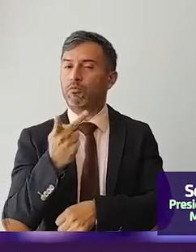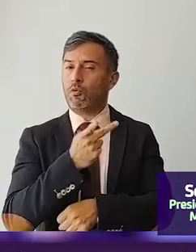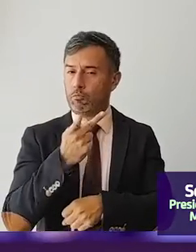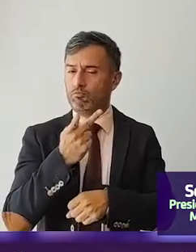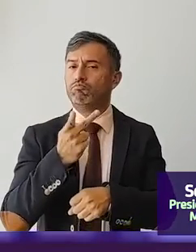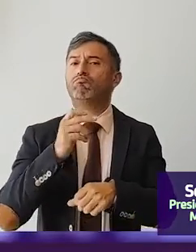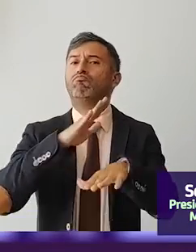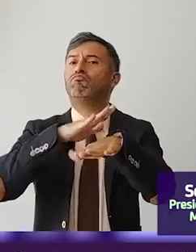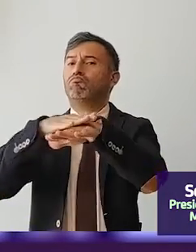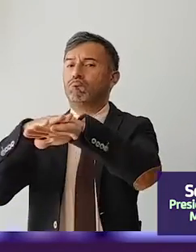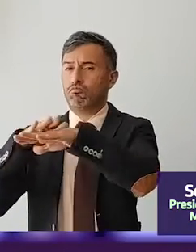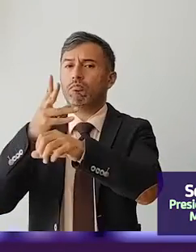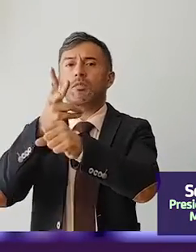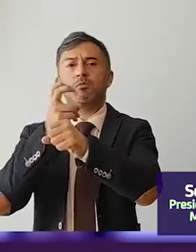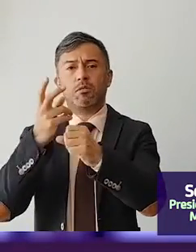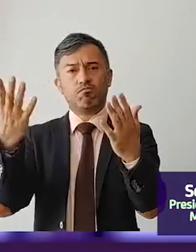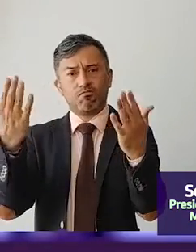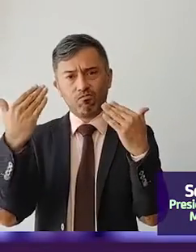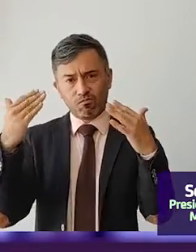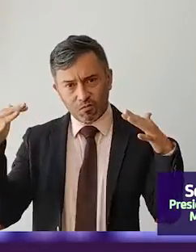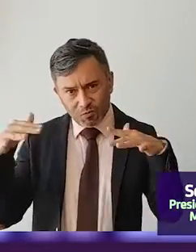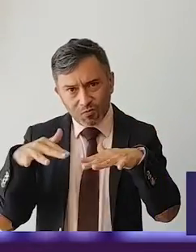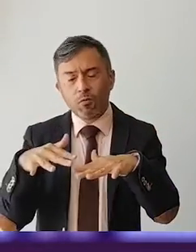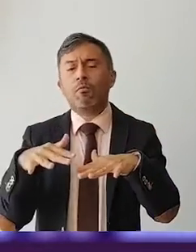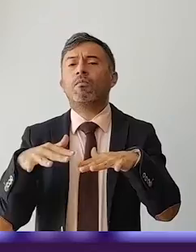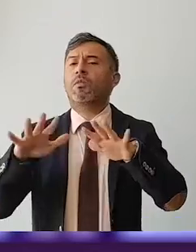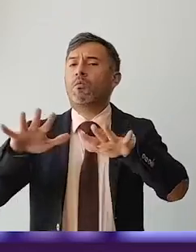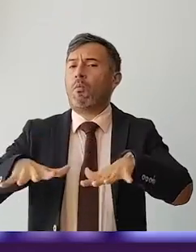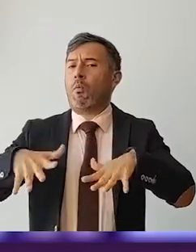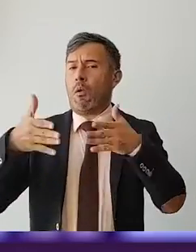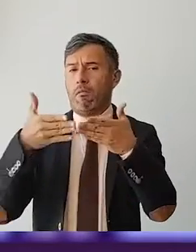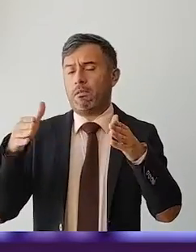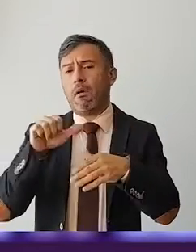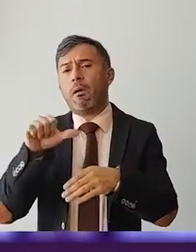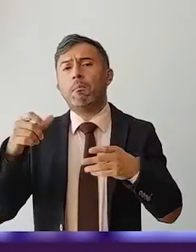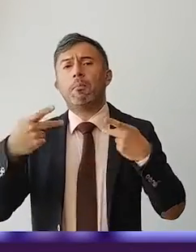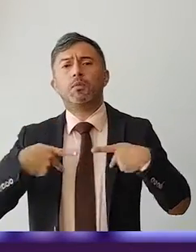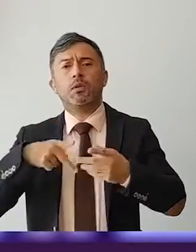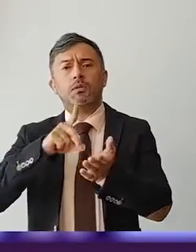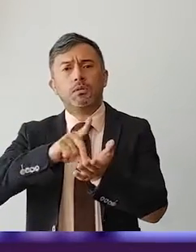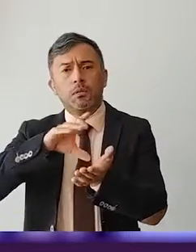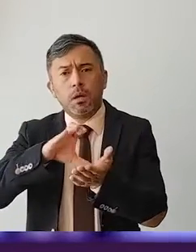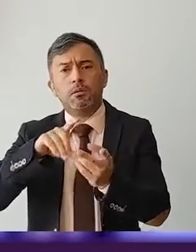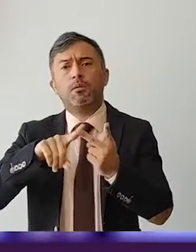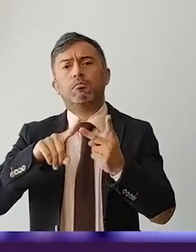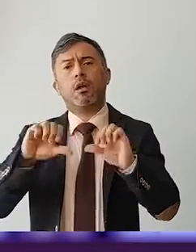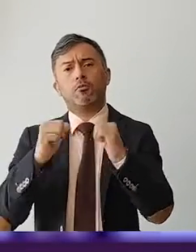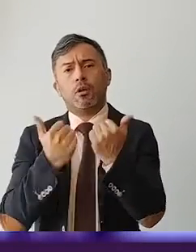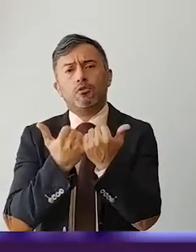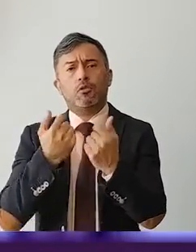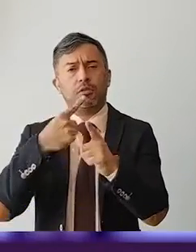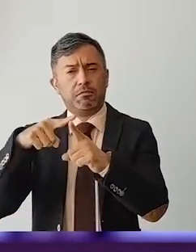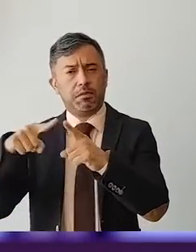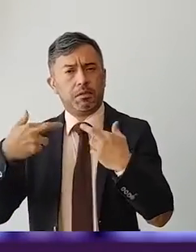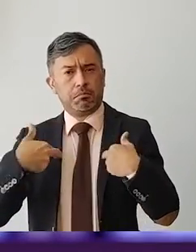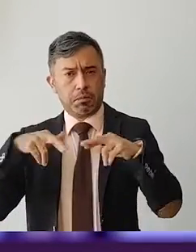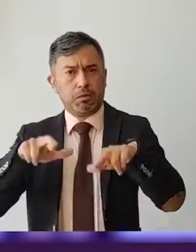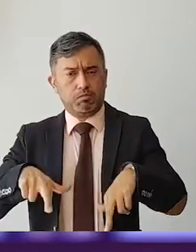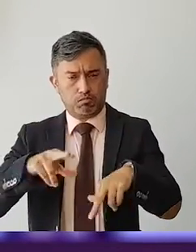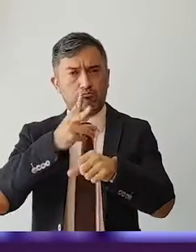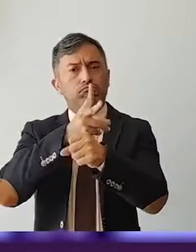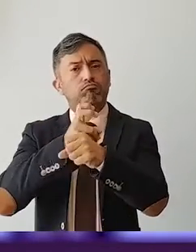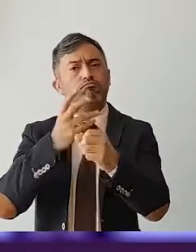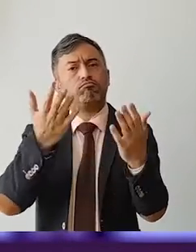de audiencias públicas para personas con discapacidad, sus representantes y organizaciones respecto del